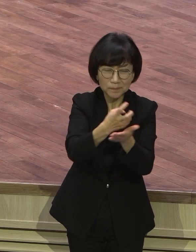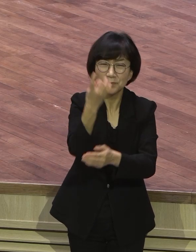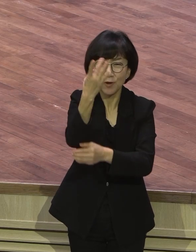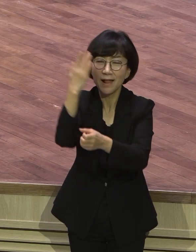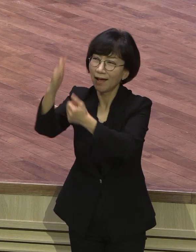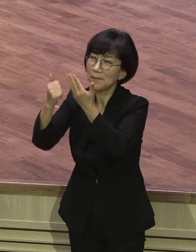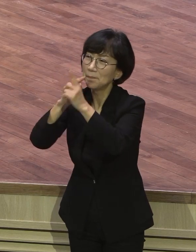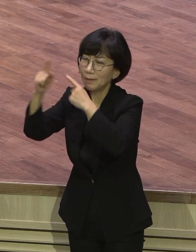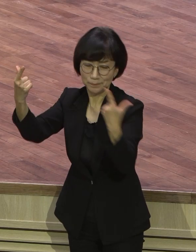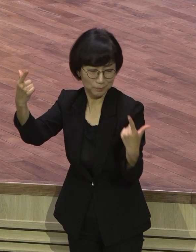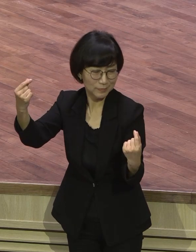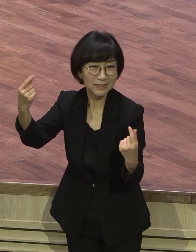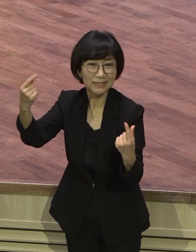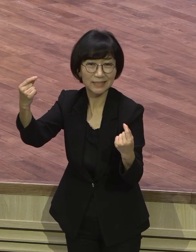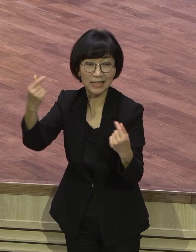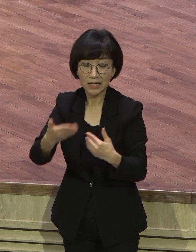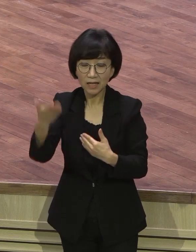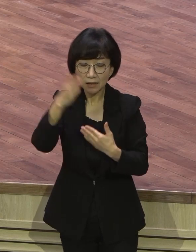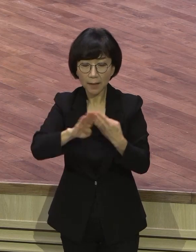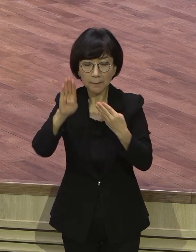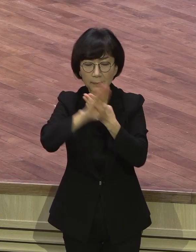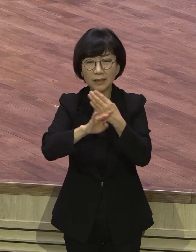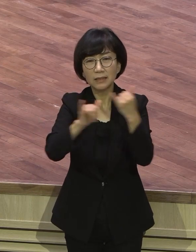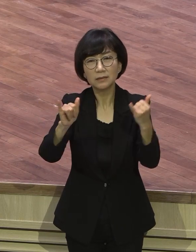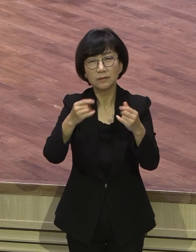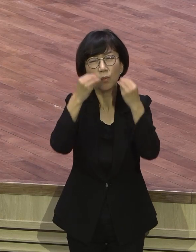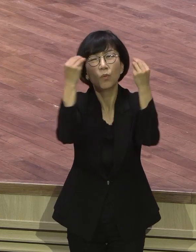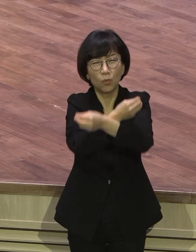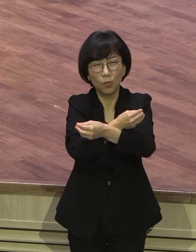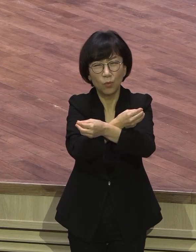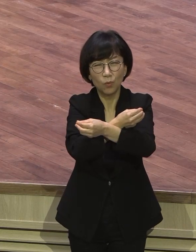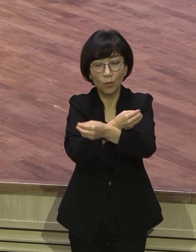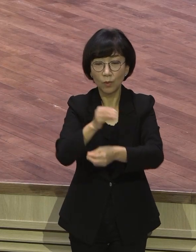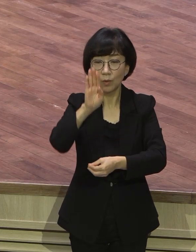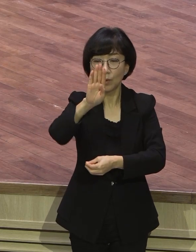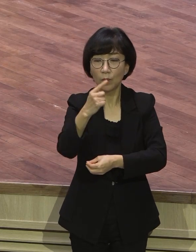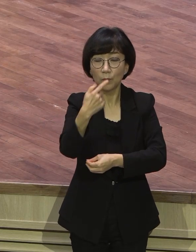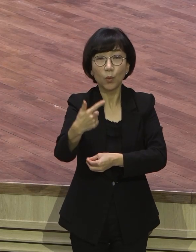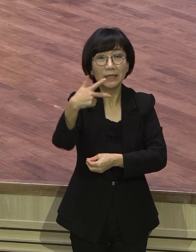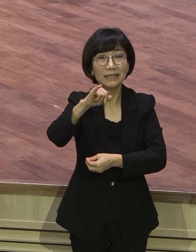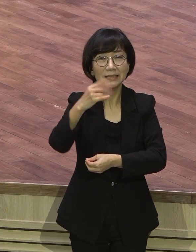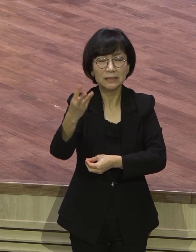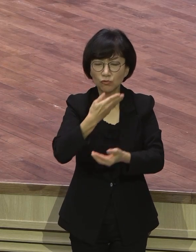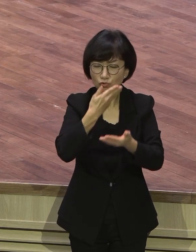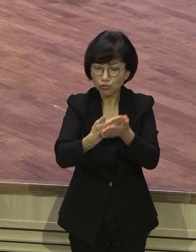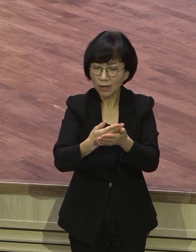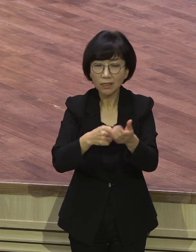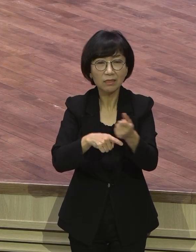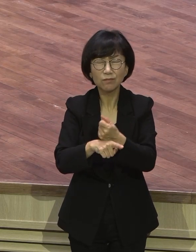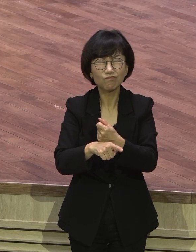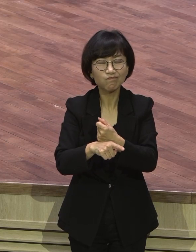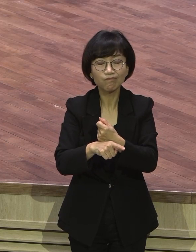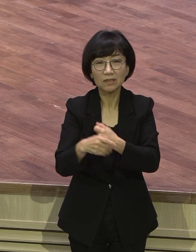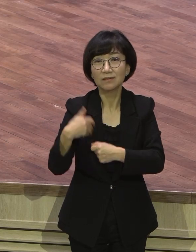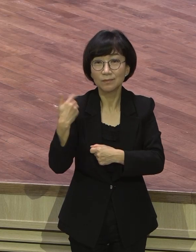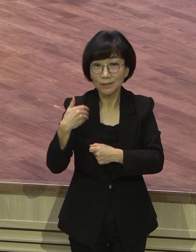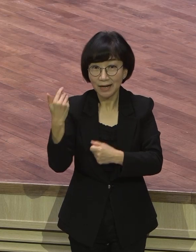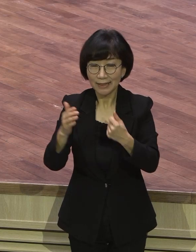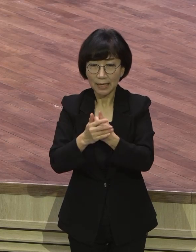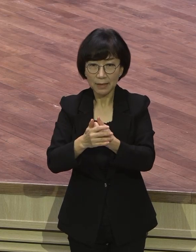세기관들처럼 율법의 본질을 깨닫지 못하고 율법주의적 삶을 살았다는 겁니다. 율법은 중요한 거예요.